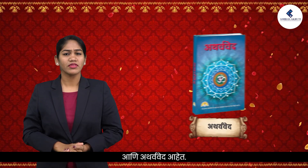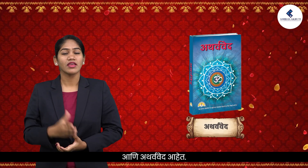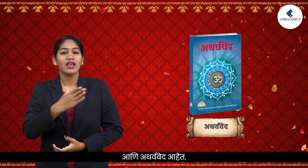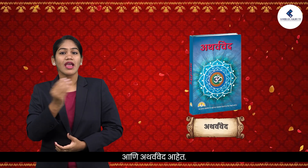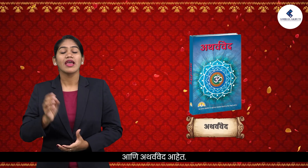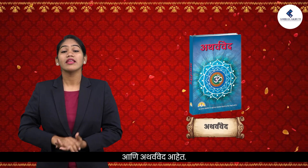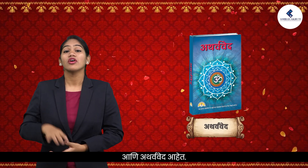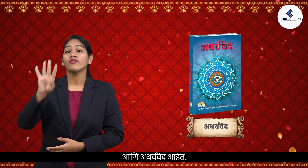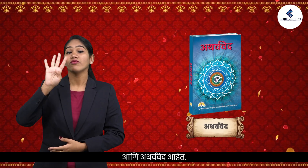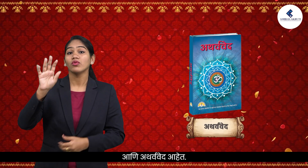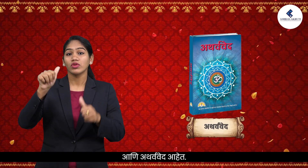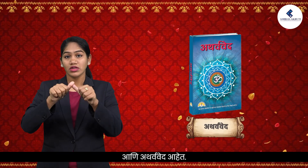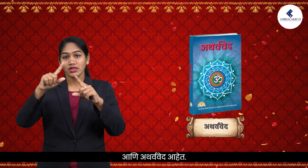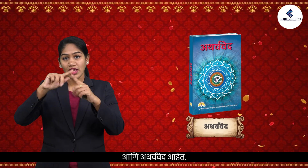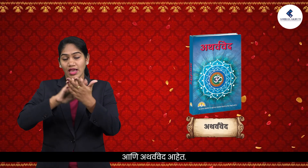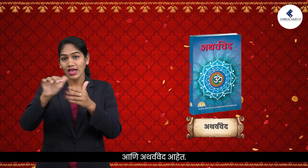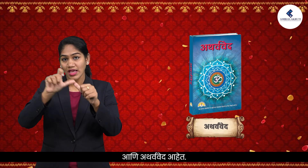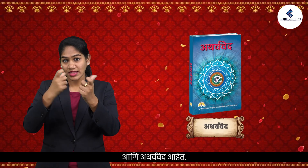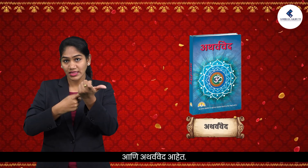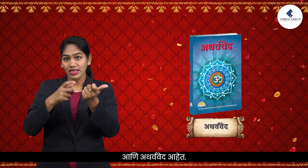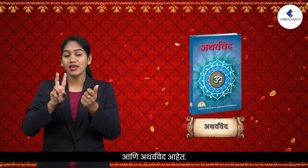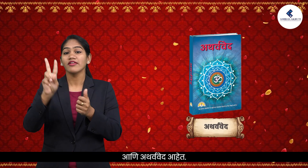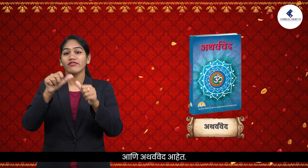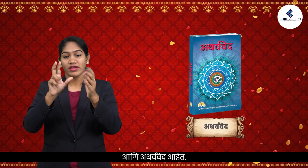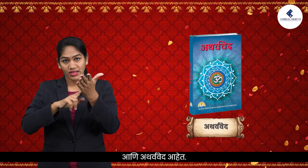आणि अर्थवेद आहेत.